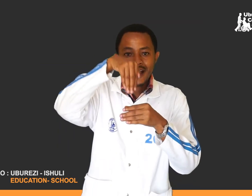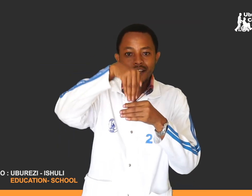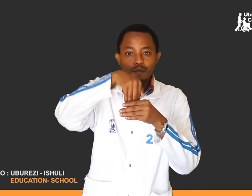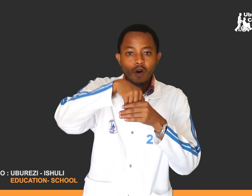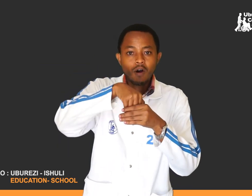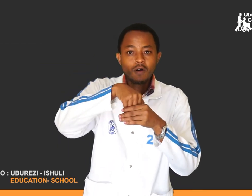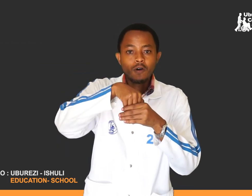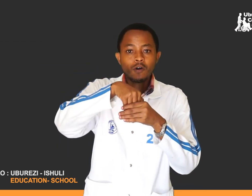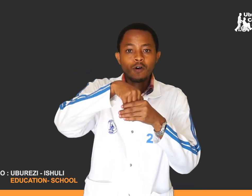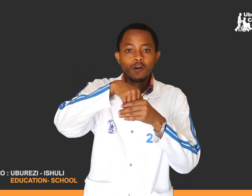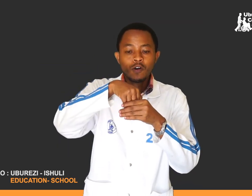Harimo